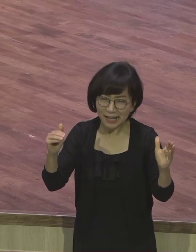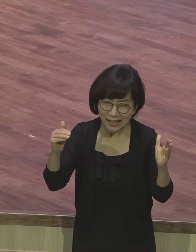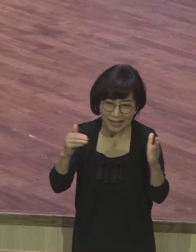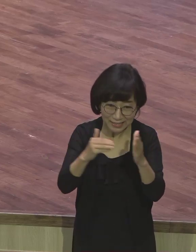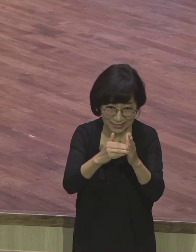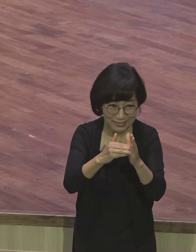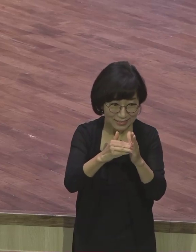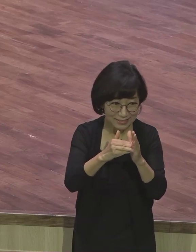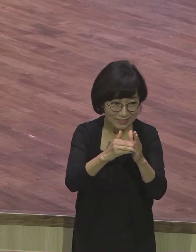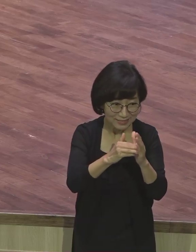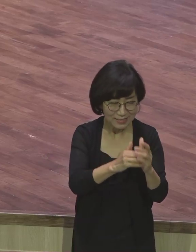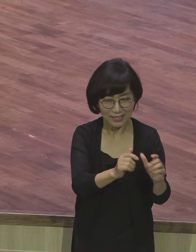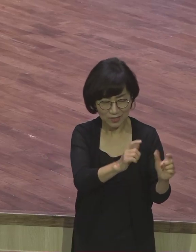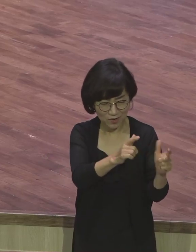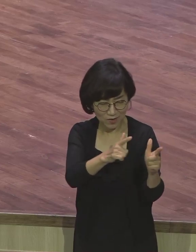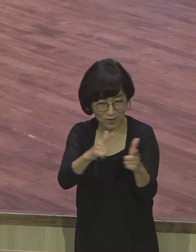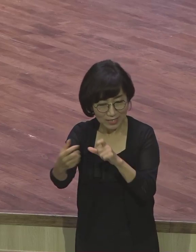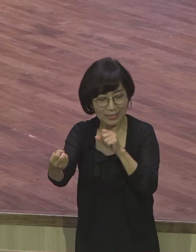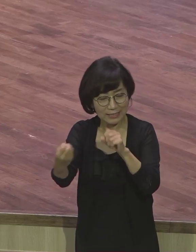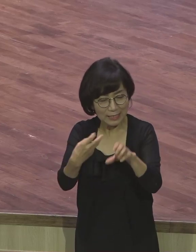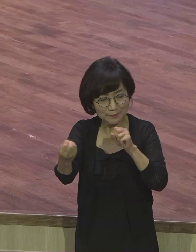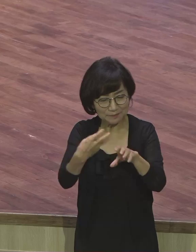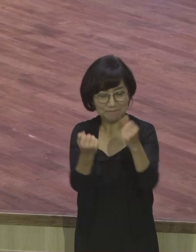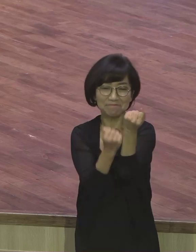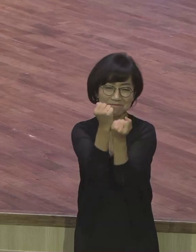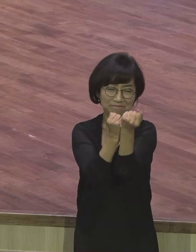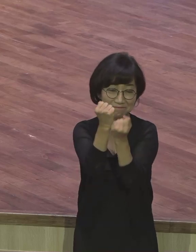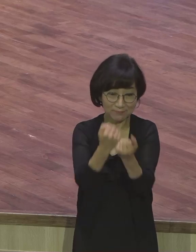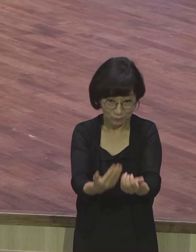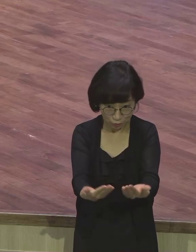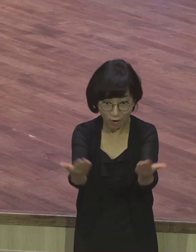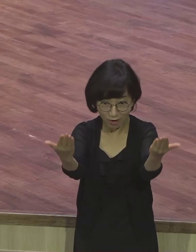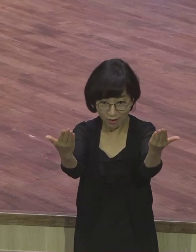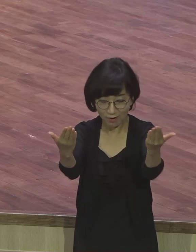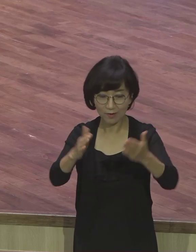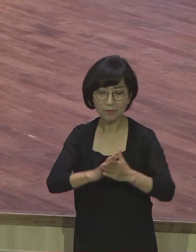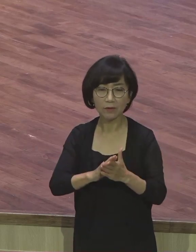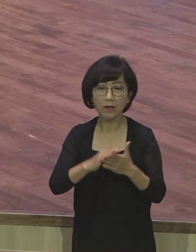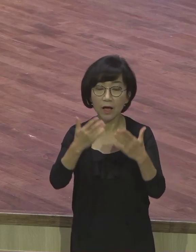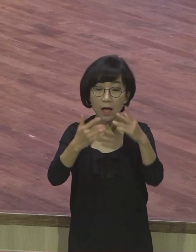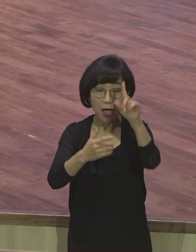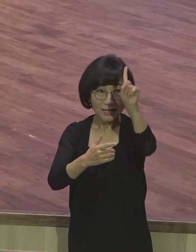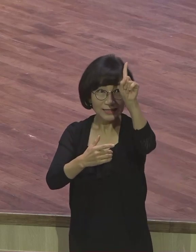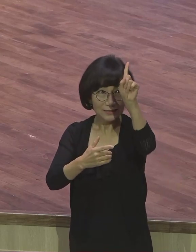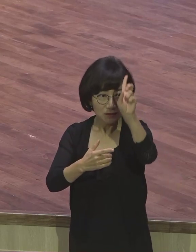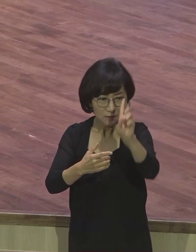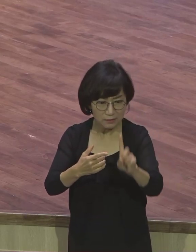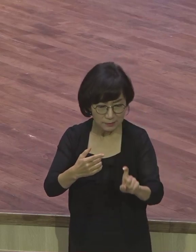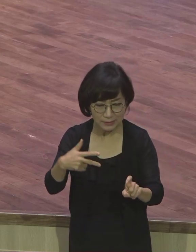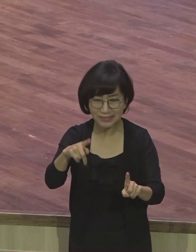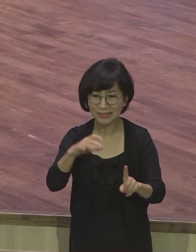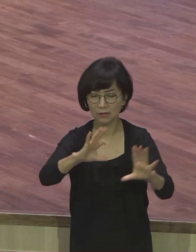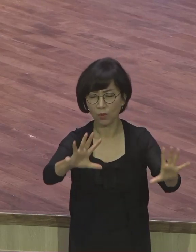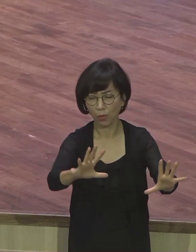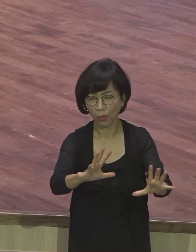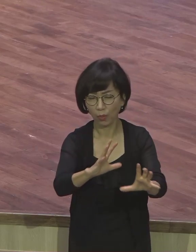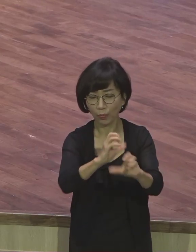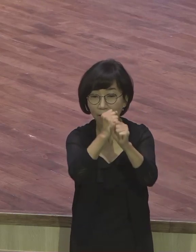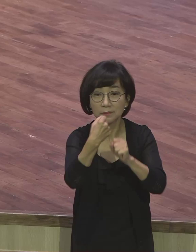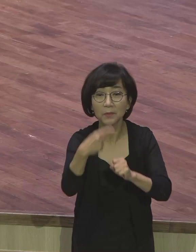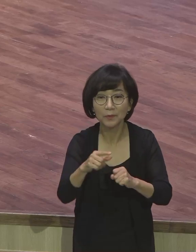다양한 각도로 그렇게 답을 주고 있습니다. 핵심이 뭐냐? 오직